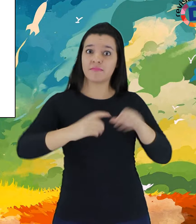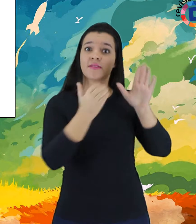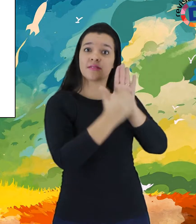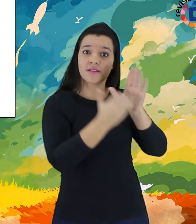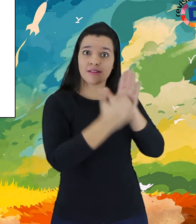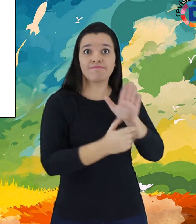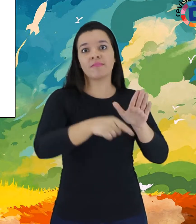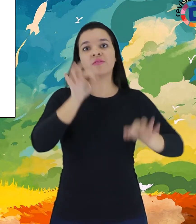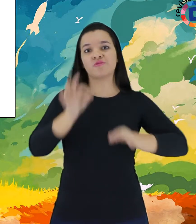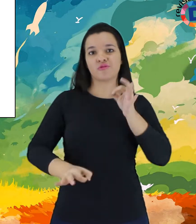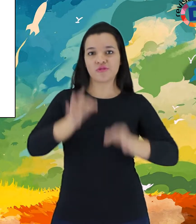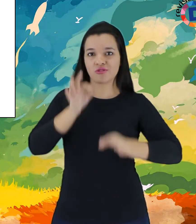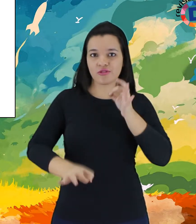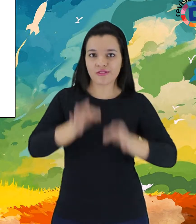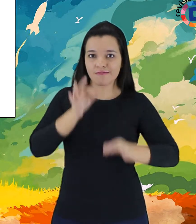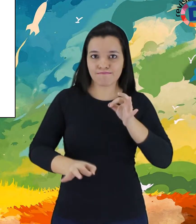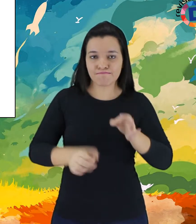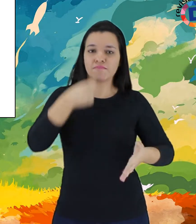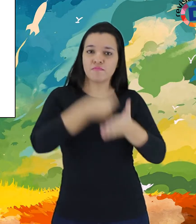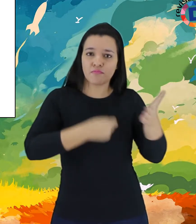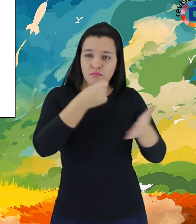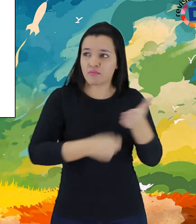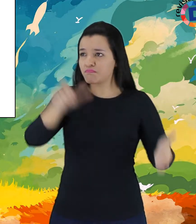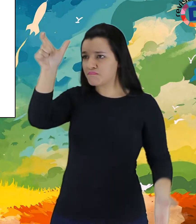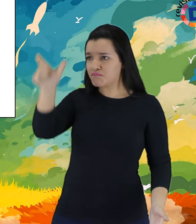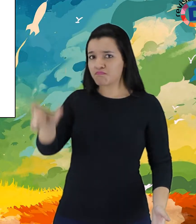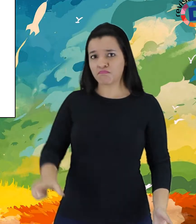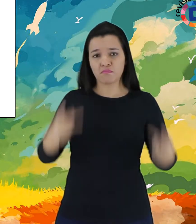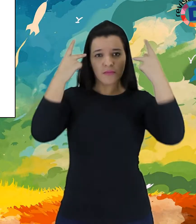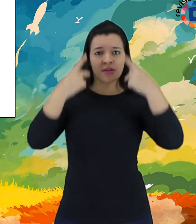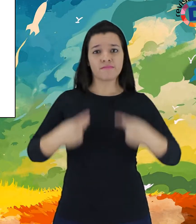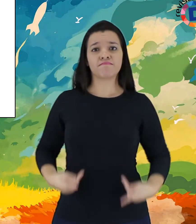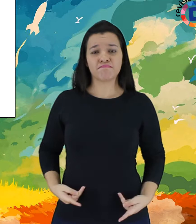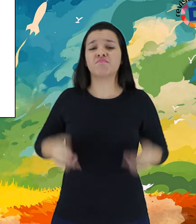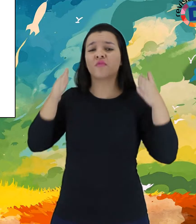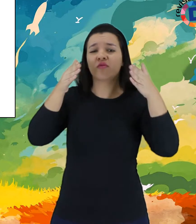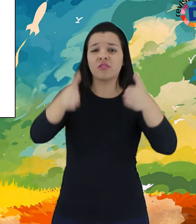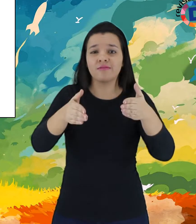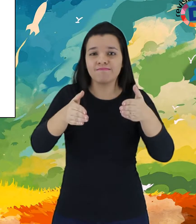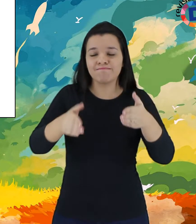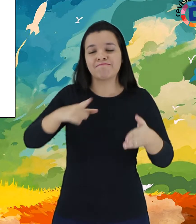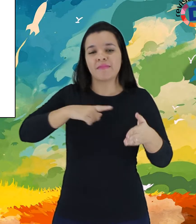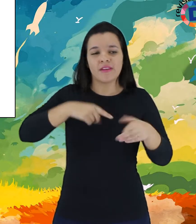da Justiça e da Defesa da Cidadania, que tem o objetivo de disseminar a história